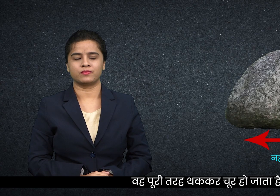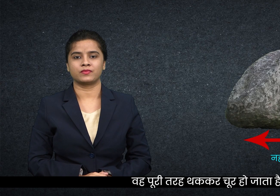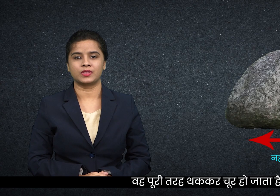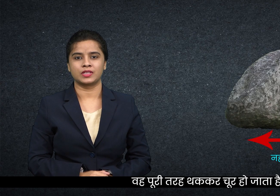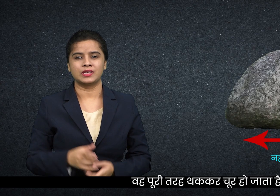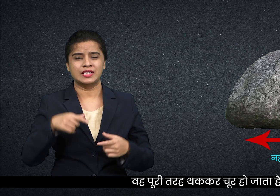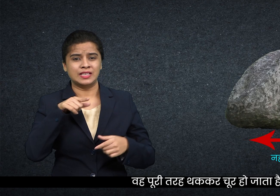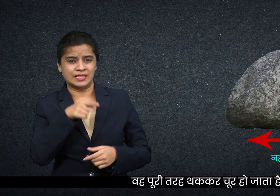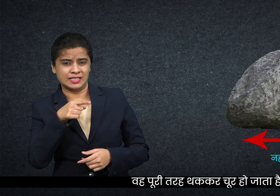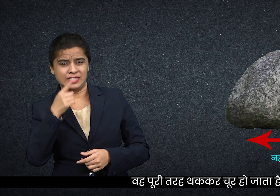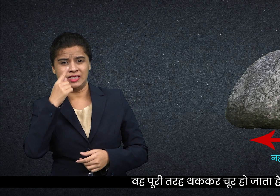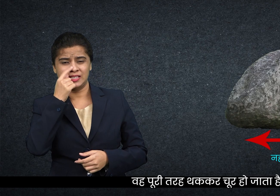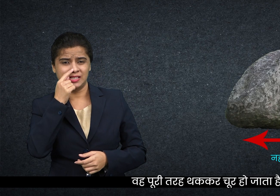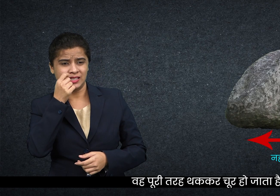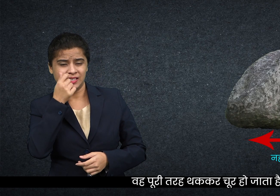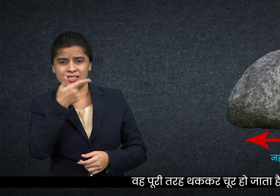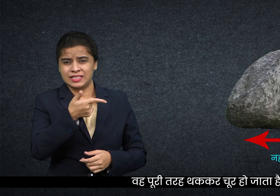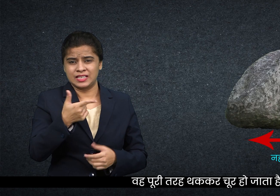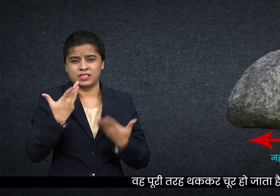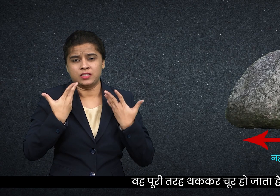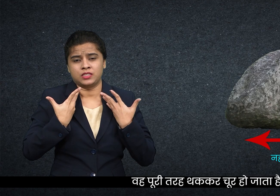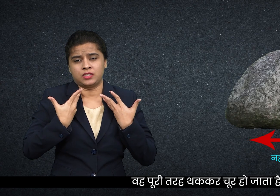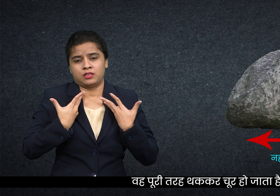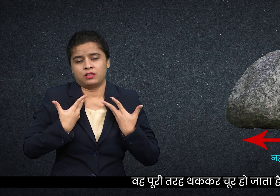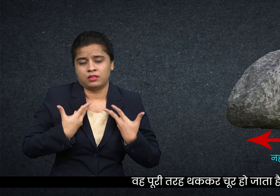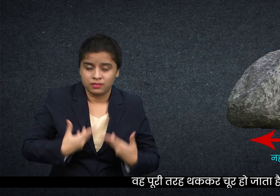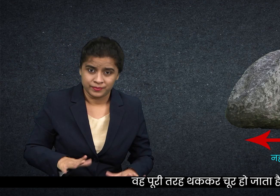वह पूरी तरह थककर चूर हो जाता है।